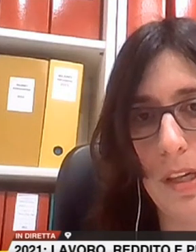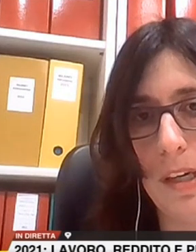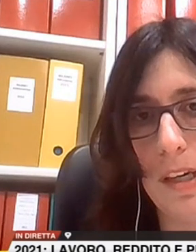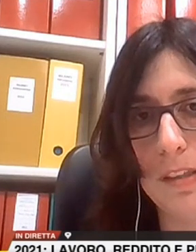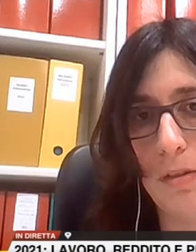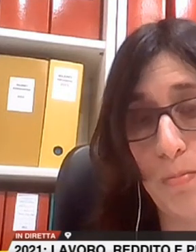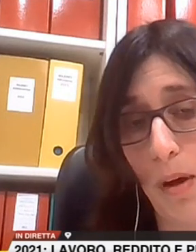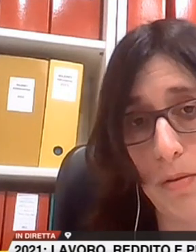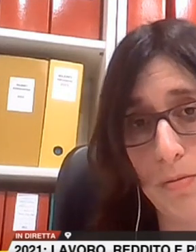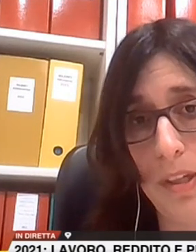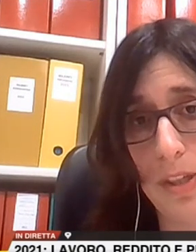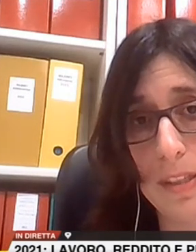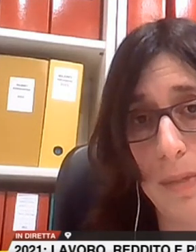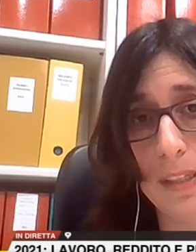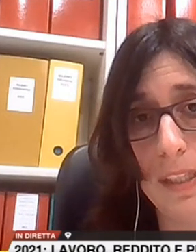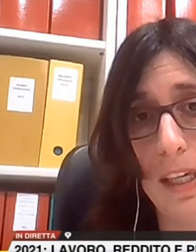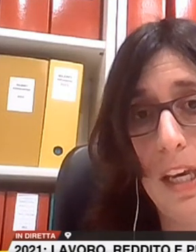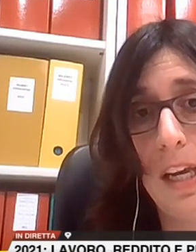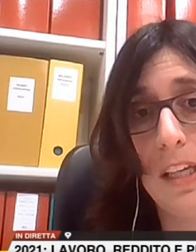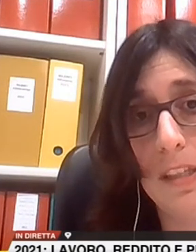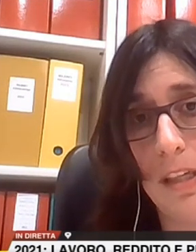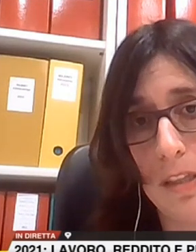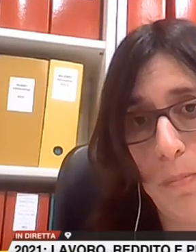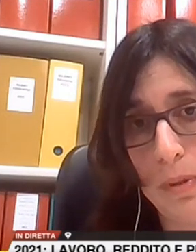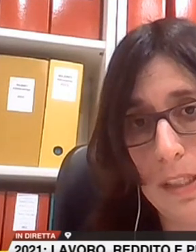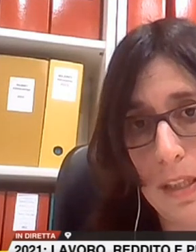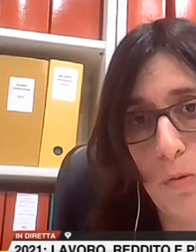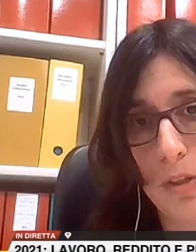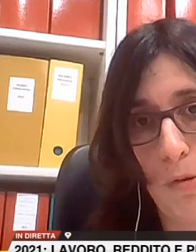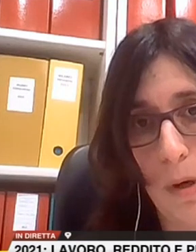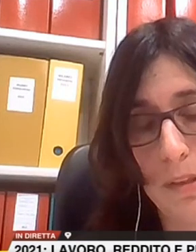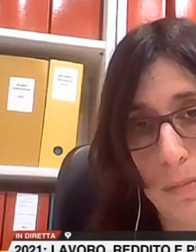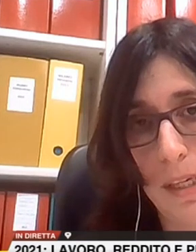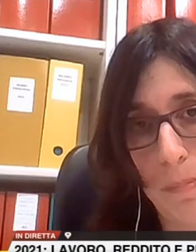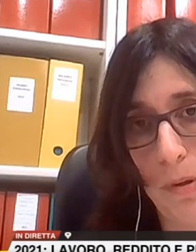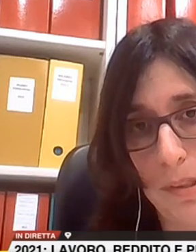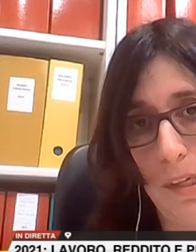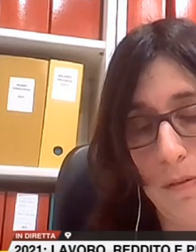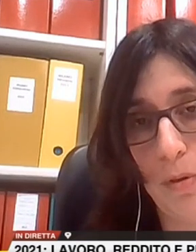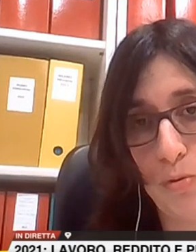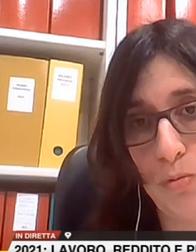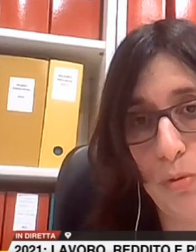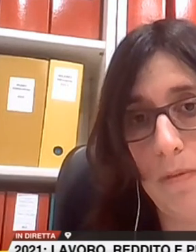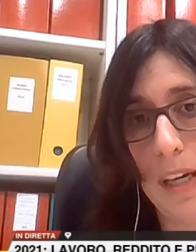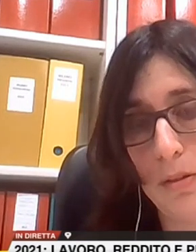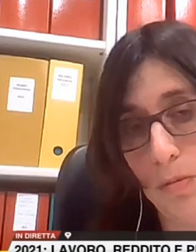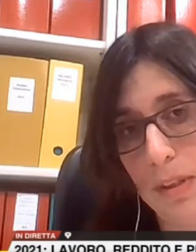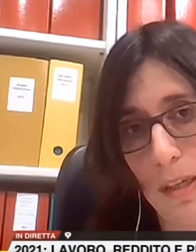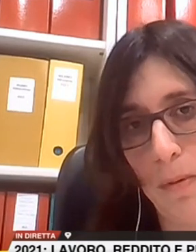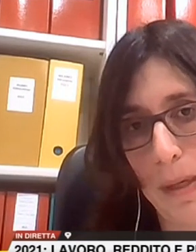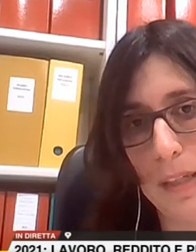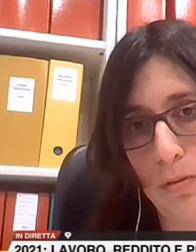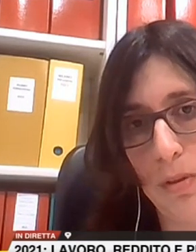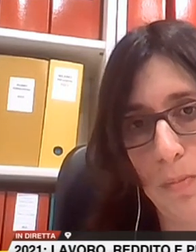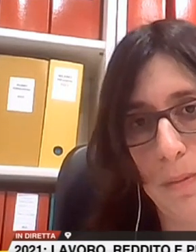l'ipotesi dello sblocco sui licenziamenti, si ipotizza una 50.000 posti di lavoro su tutto il Veneto, quindi